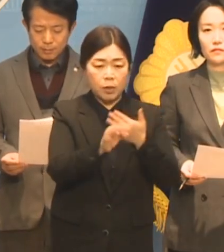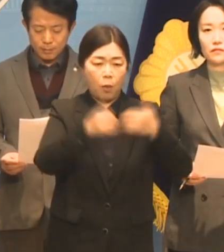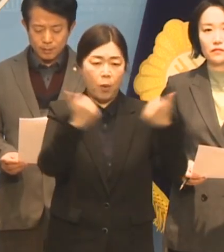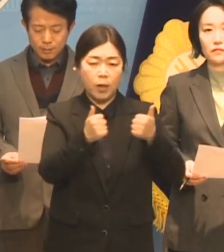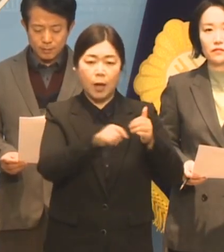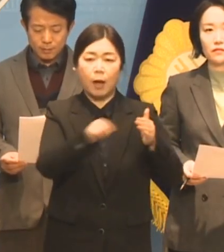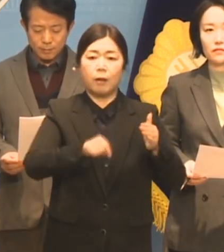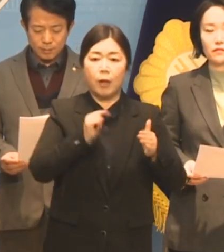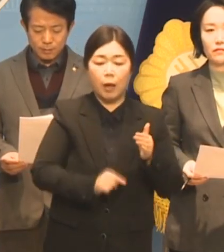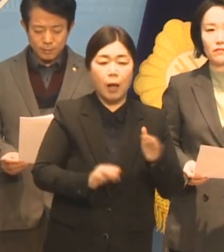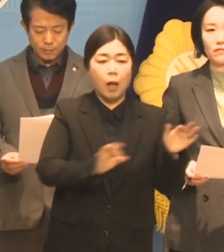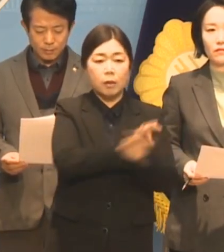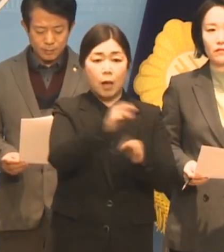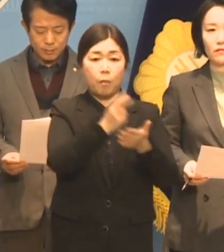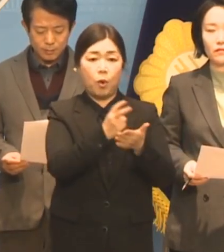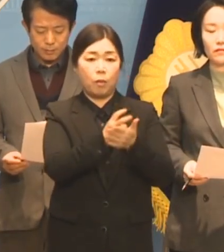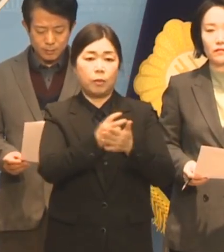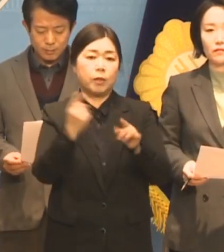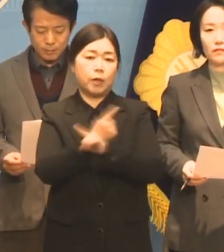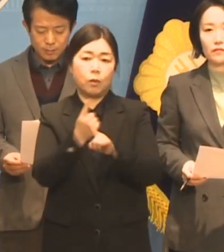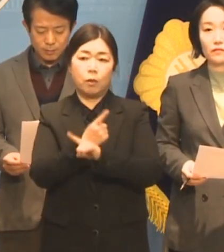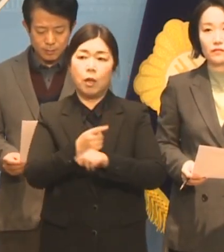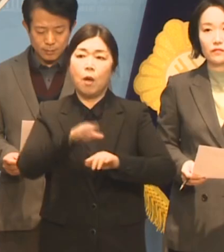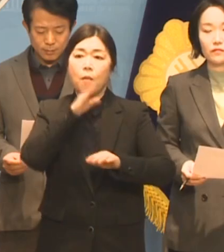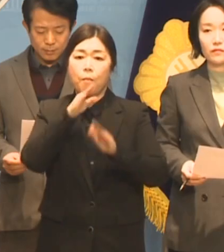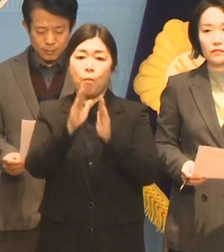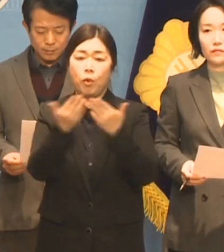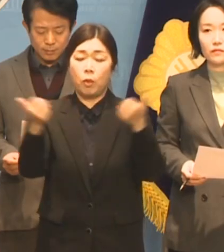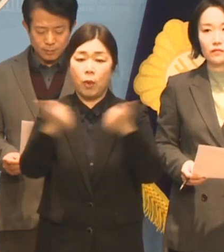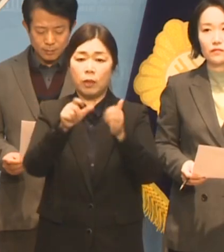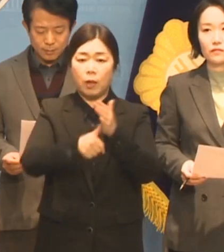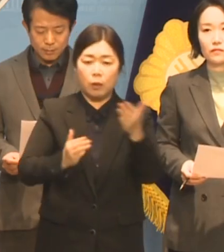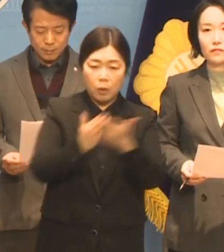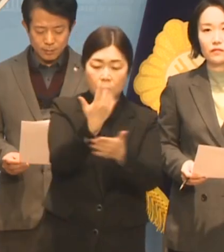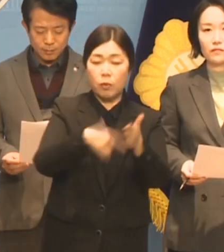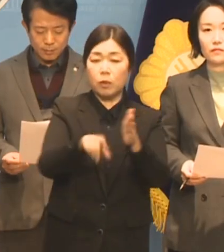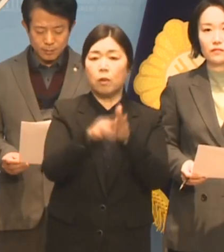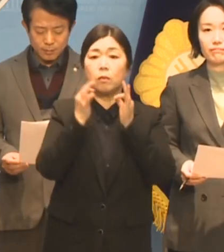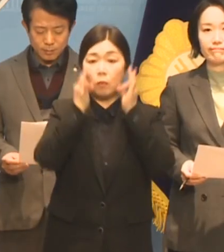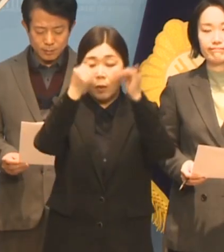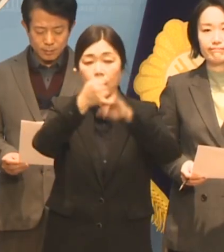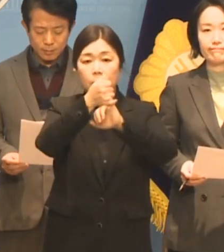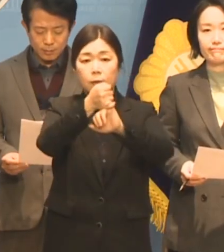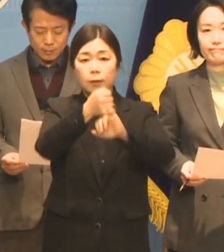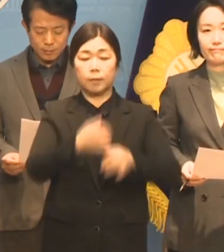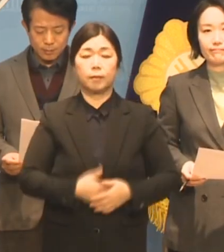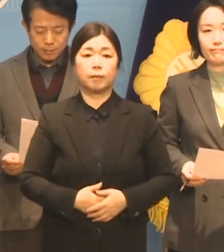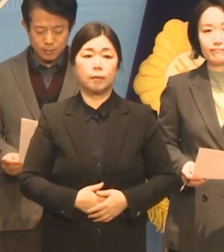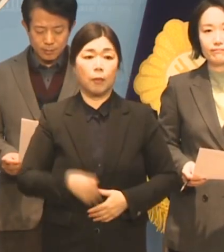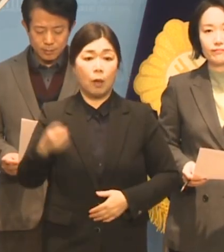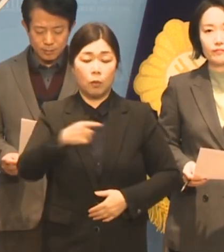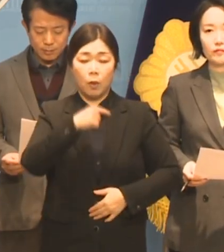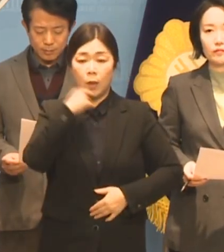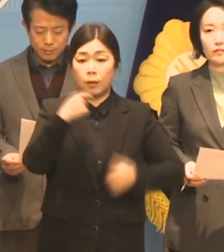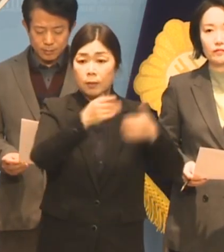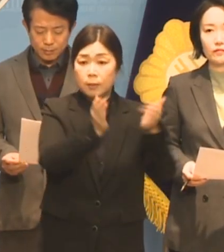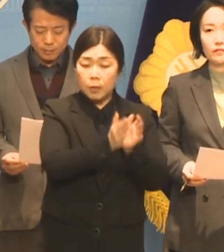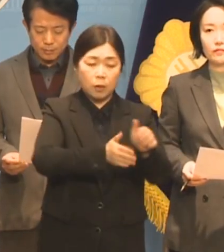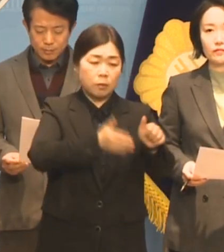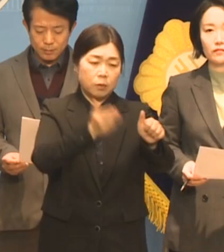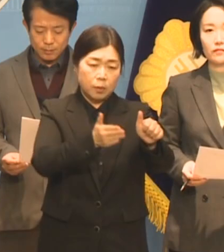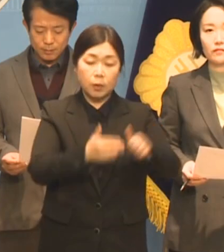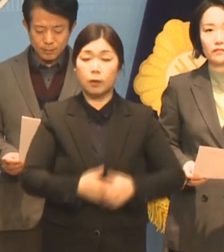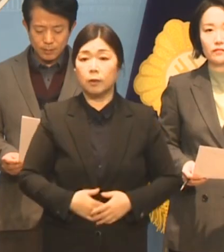상법 개정안을 본회의에서 처리할 수 있도록 노력하겠습니다. 또한 국민의힘에게